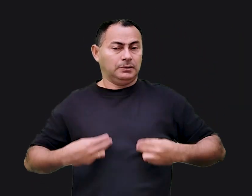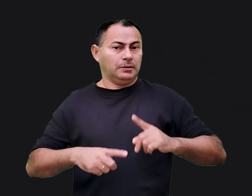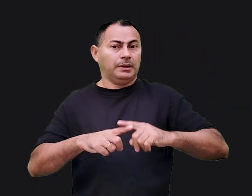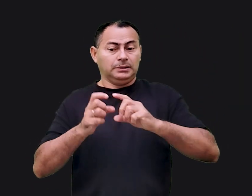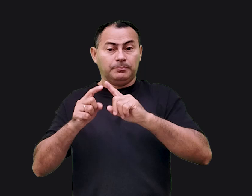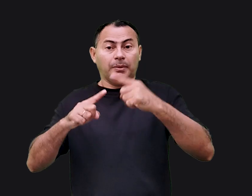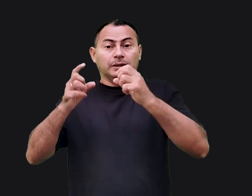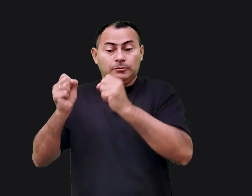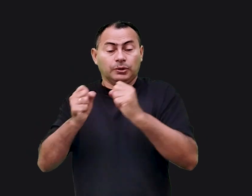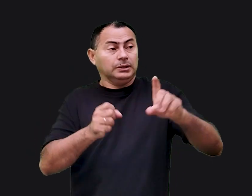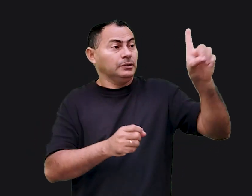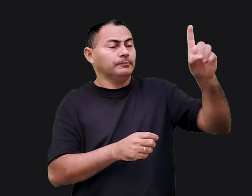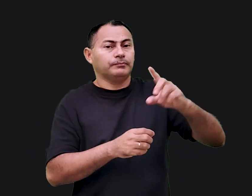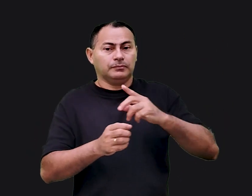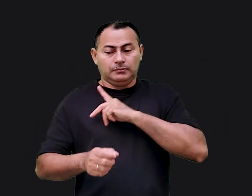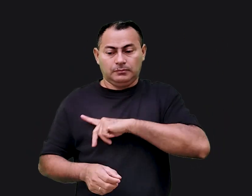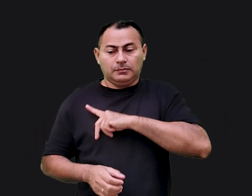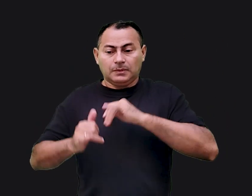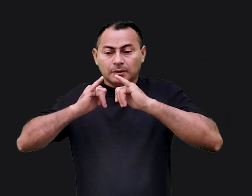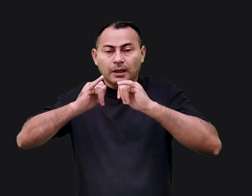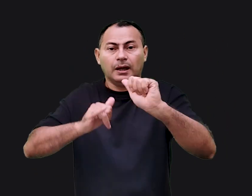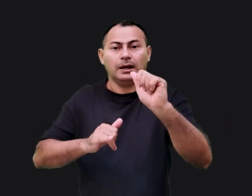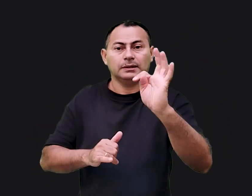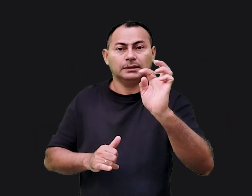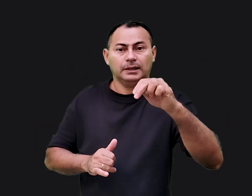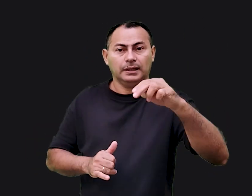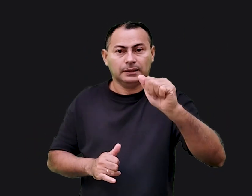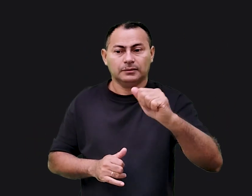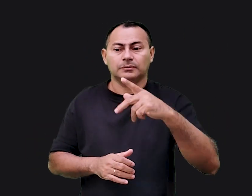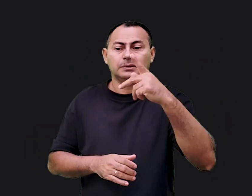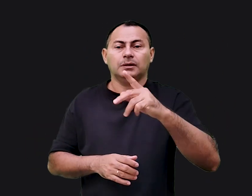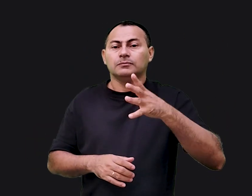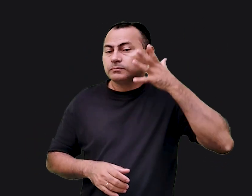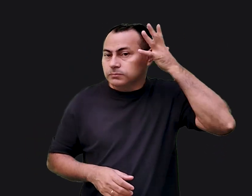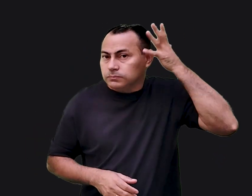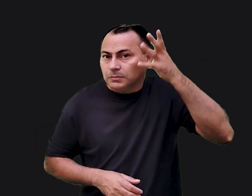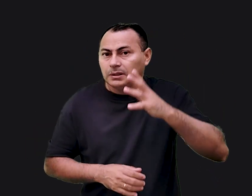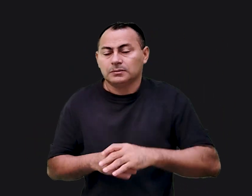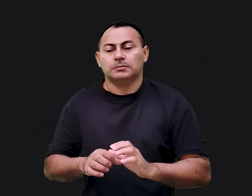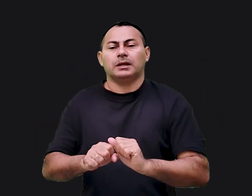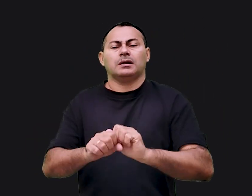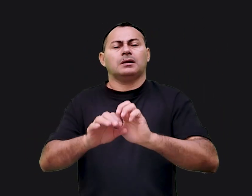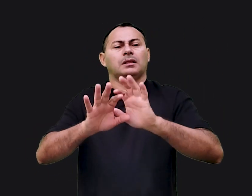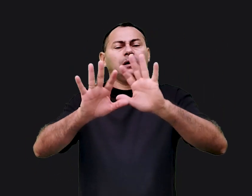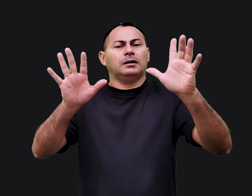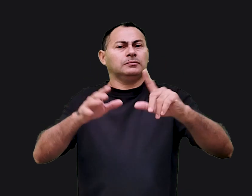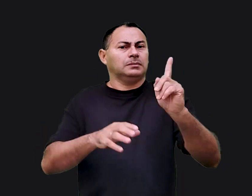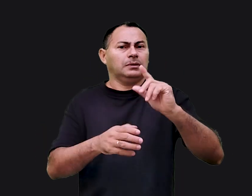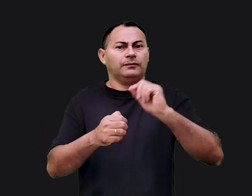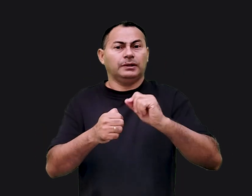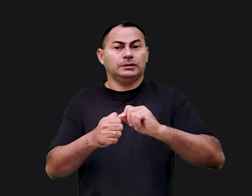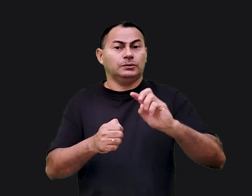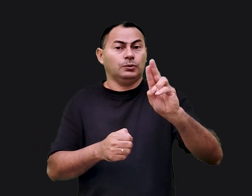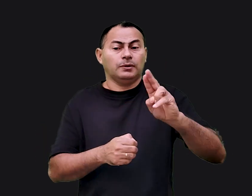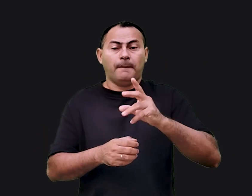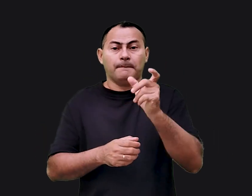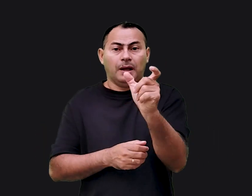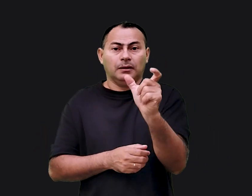Deus quando Paulo pregou em Atenas apesar de se o sermão esplêndido ele não fez uso de palavras